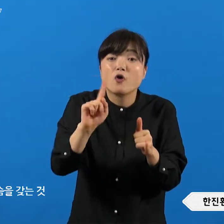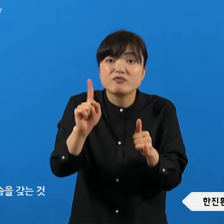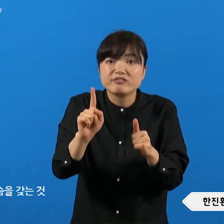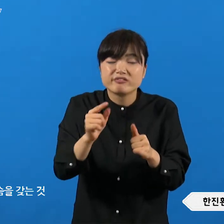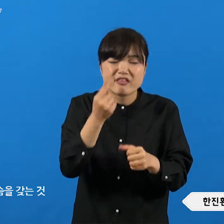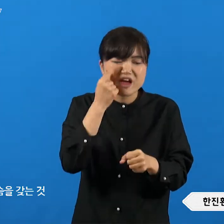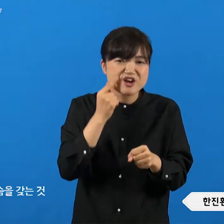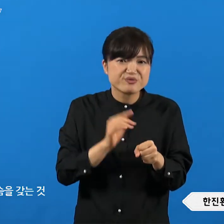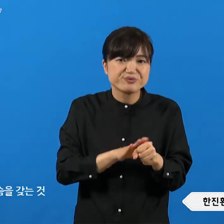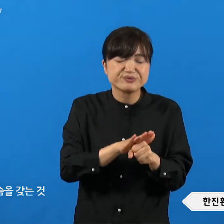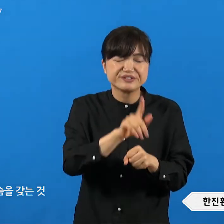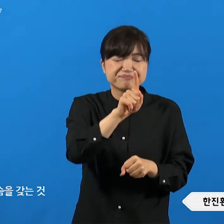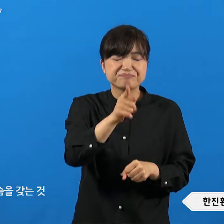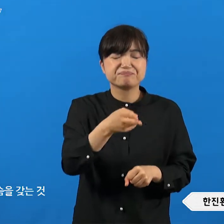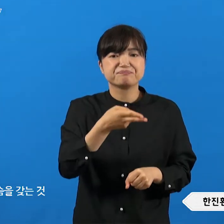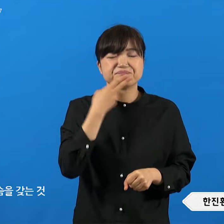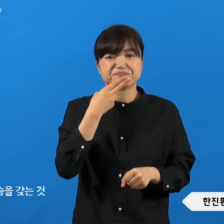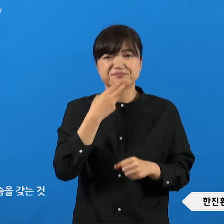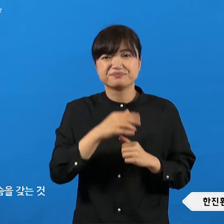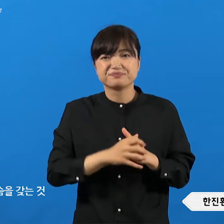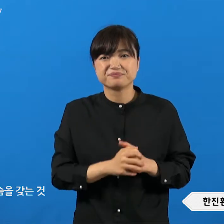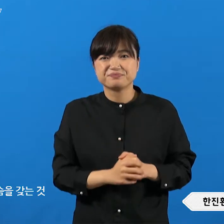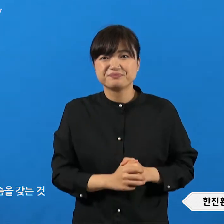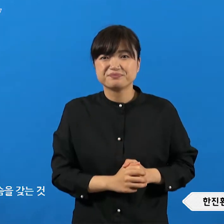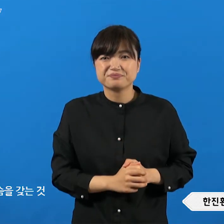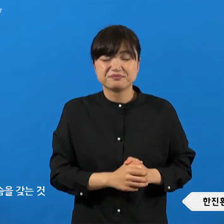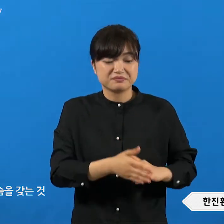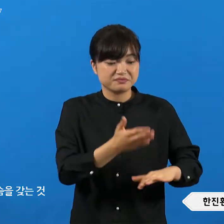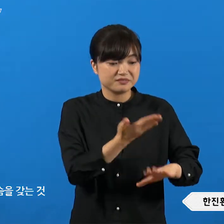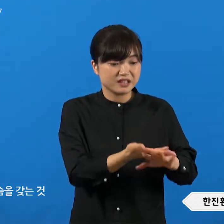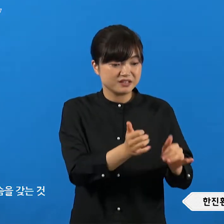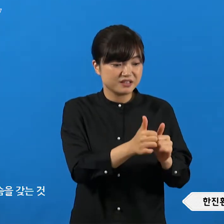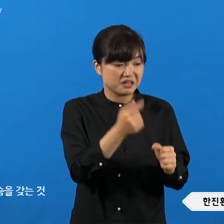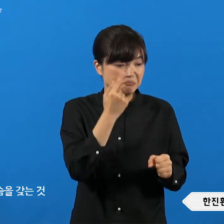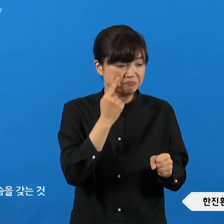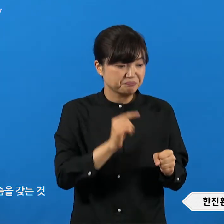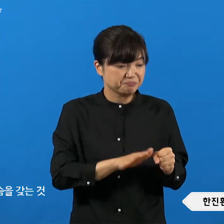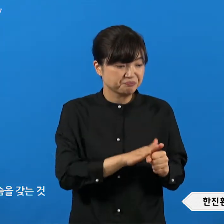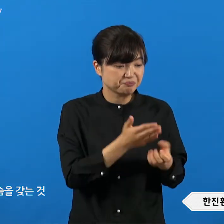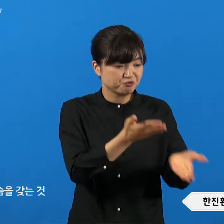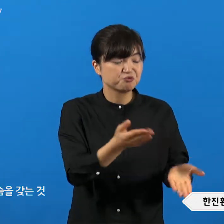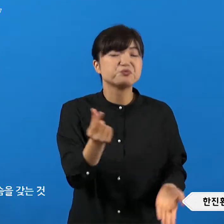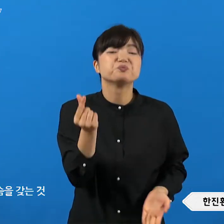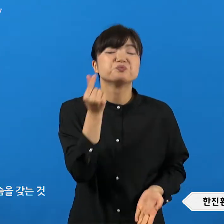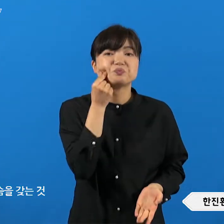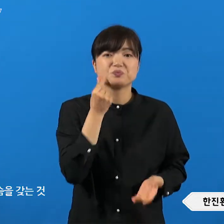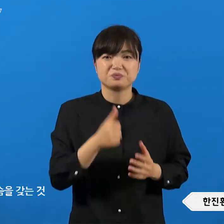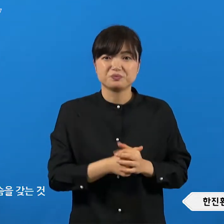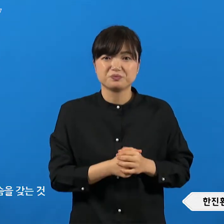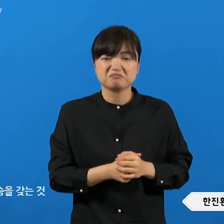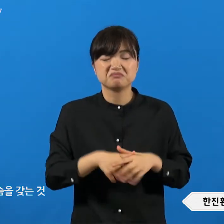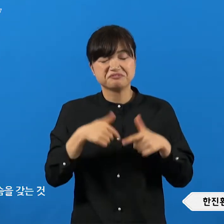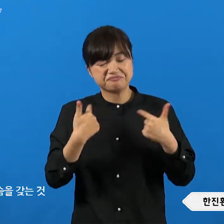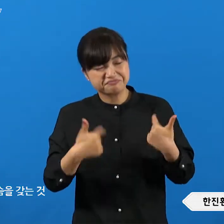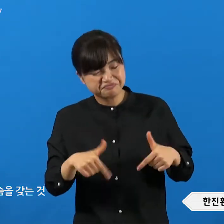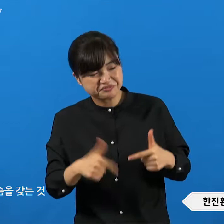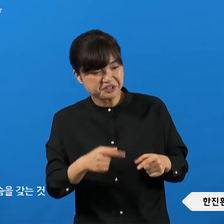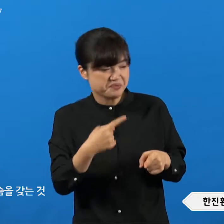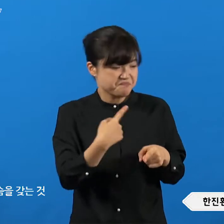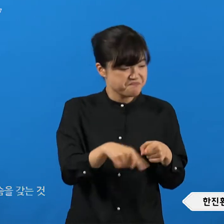율법주의자들은 긍휼이라는 개념이 거의 없습니다. 남에게 긍휼을 베풀 줄을 모릅니다.